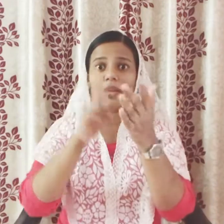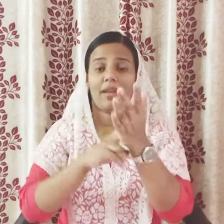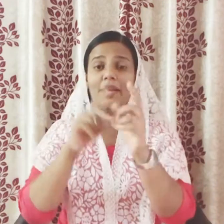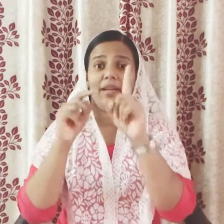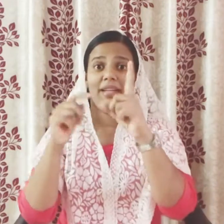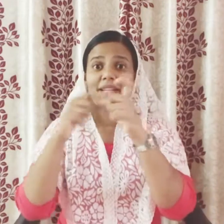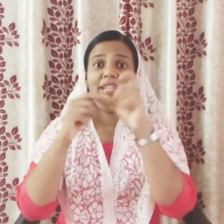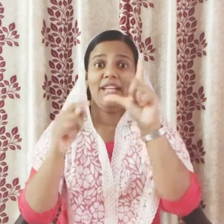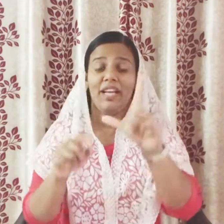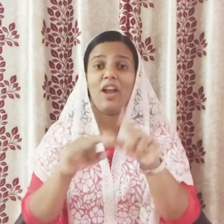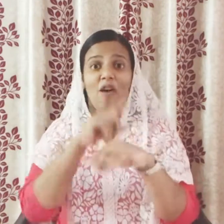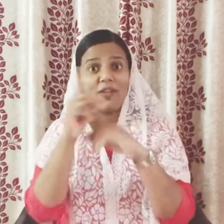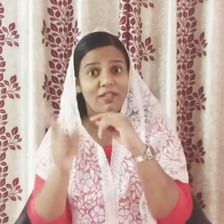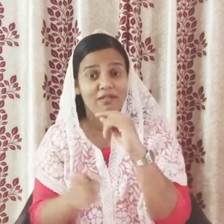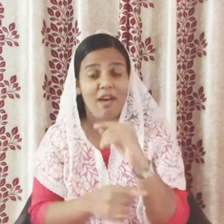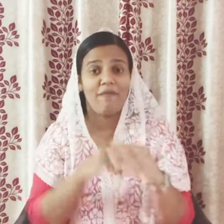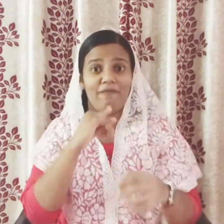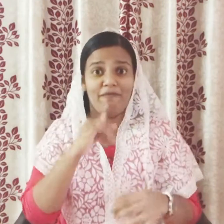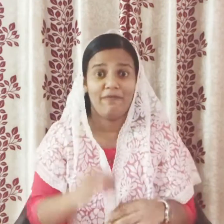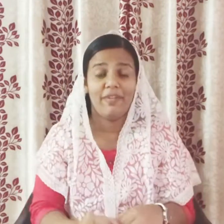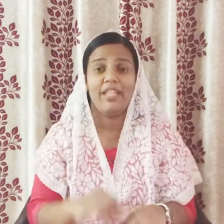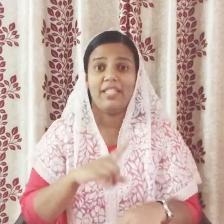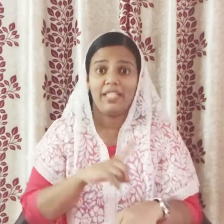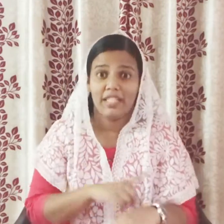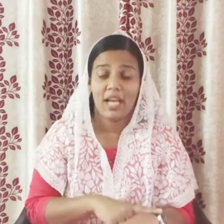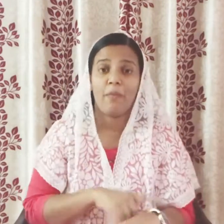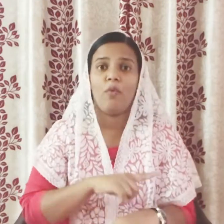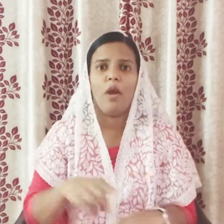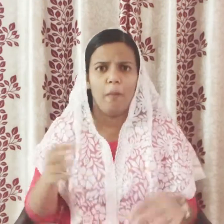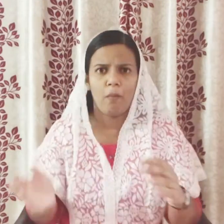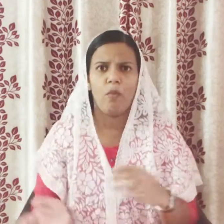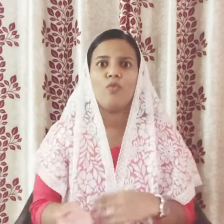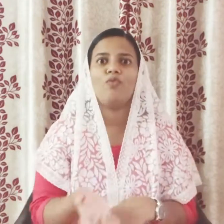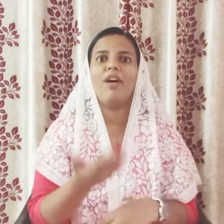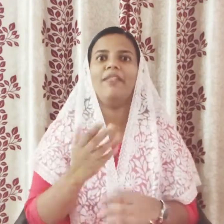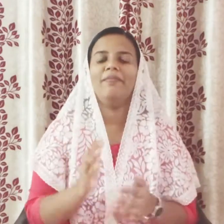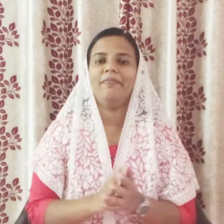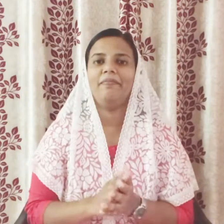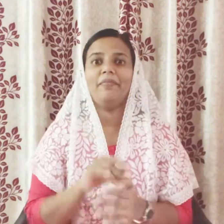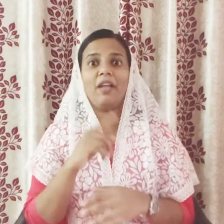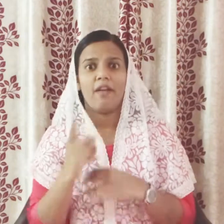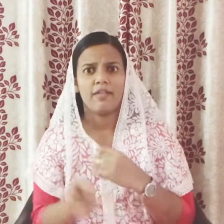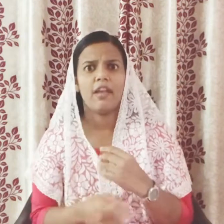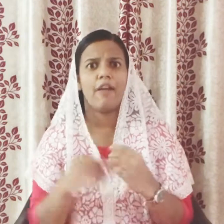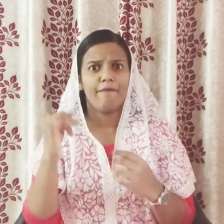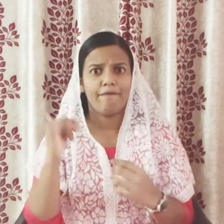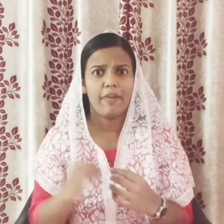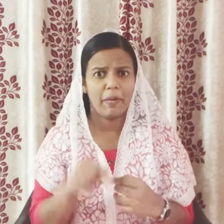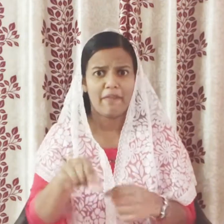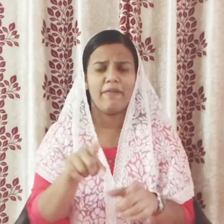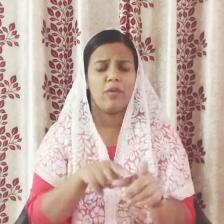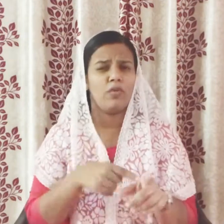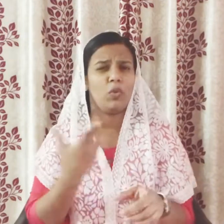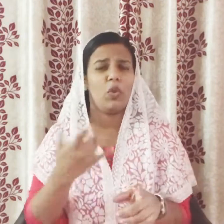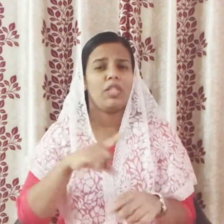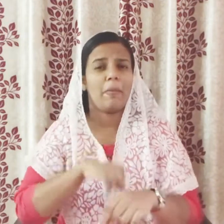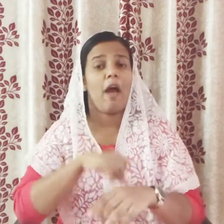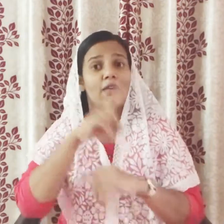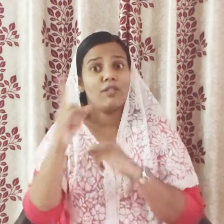ദാനിയേലിനോട് പറയാം, നീയോ അവസാനം വരുവോളം ആമേൻ വരുവോളം പൊയ്ക്കൊള്ളുക. ഇനി അവസാനം വരും, യുഗത്തിനൊരു അവസാനമുണ്ട്, ആ